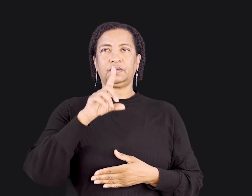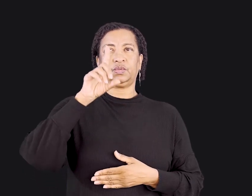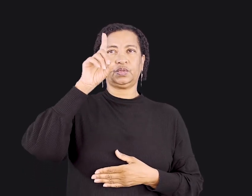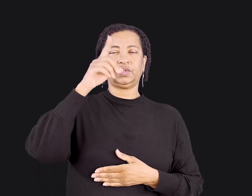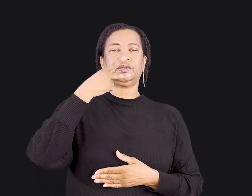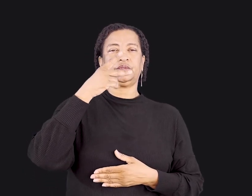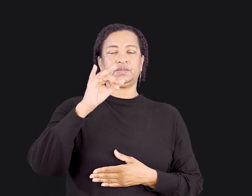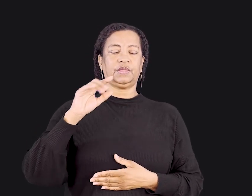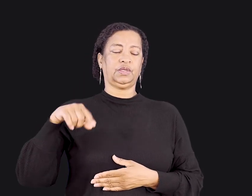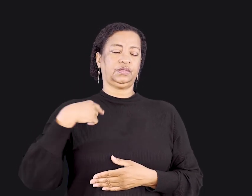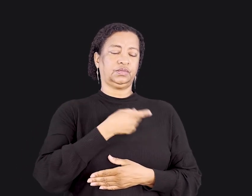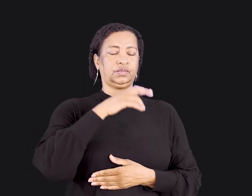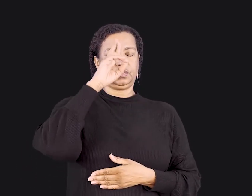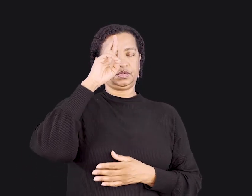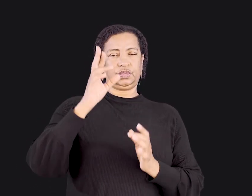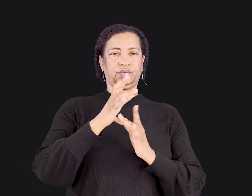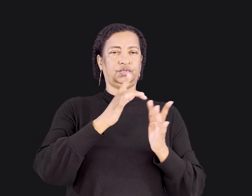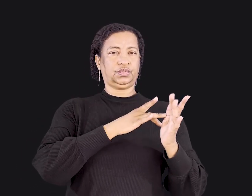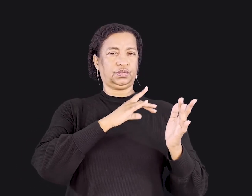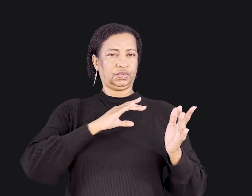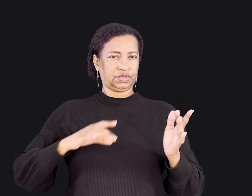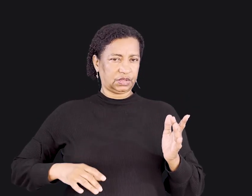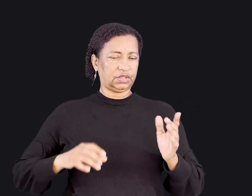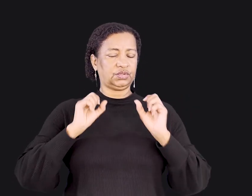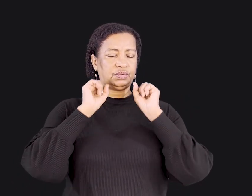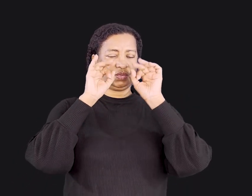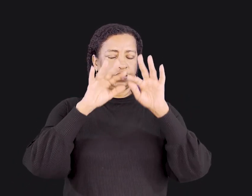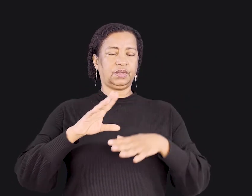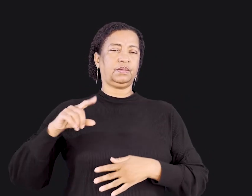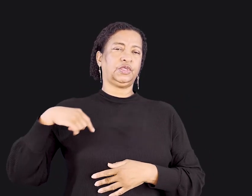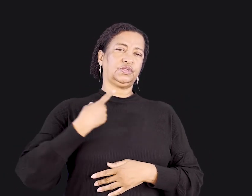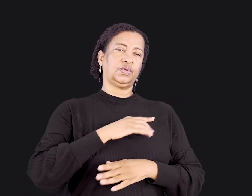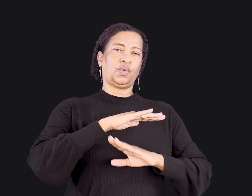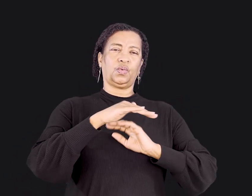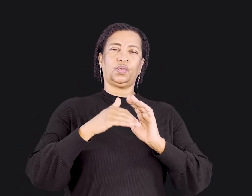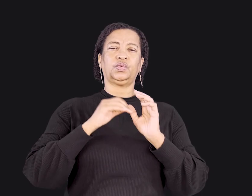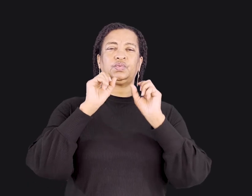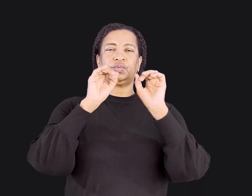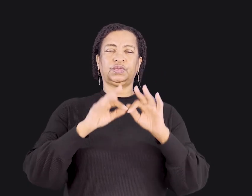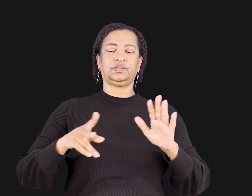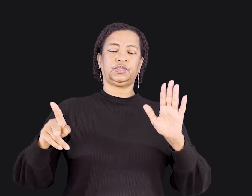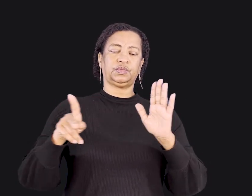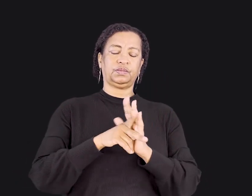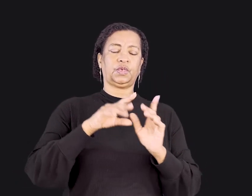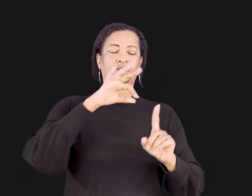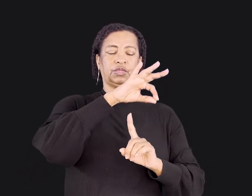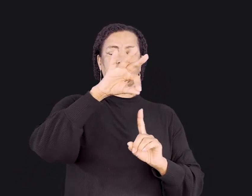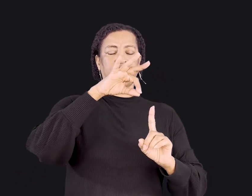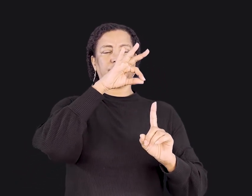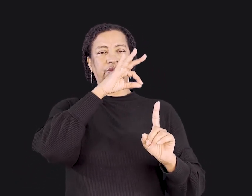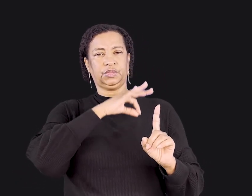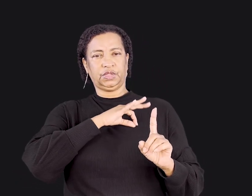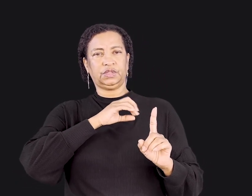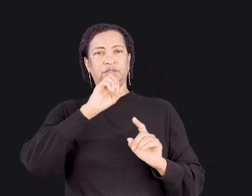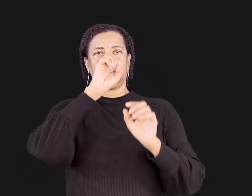Deus e Pai de nosso Senhor Jesus Cristo, que nos abençoou com todas as bênçãos espirituais nas regiões celestiais